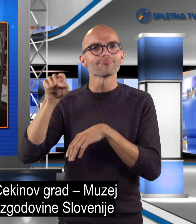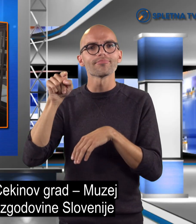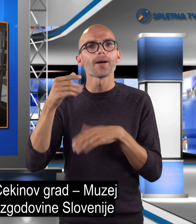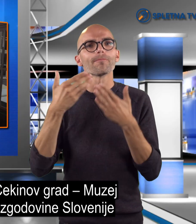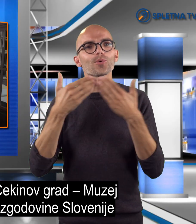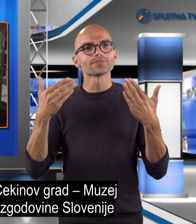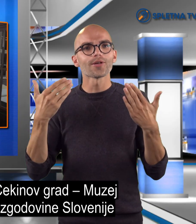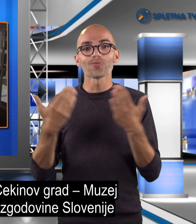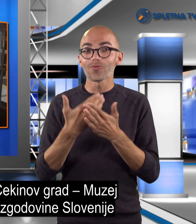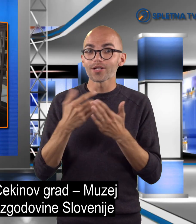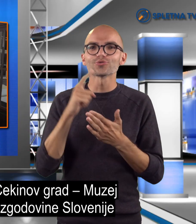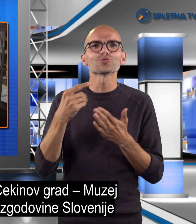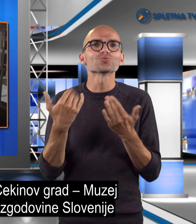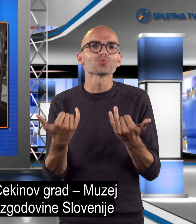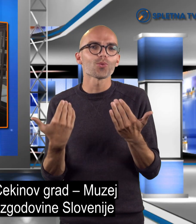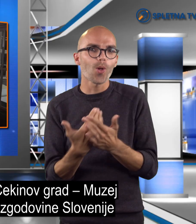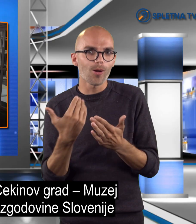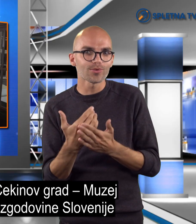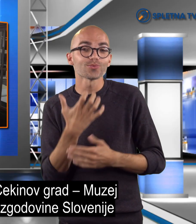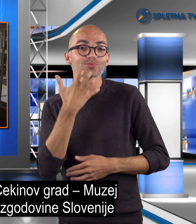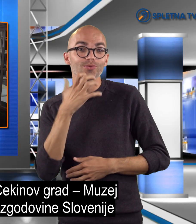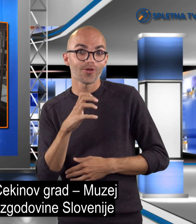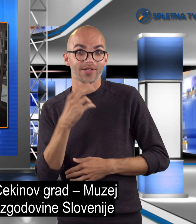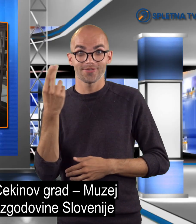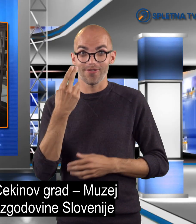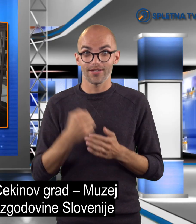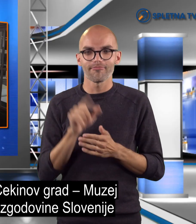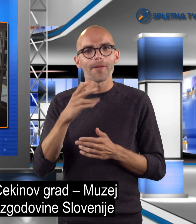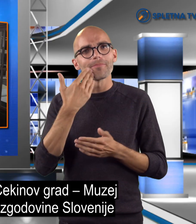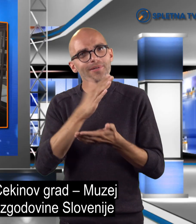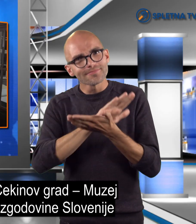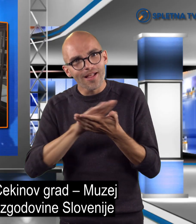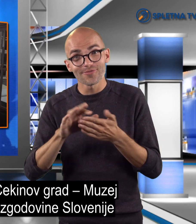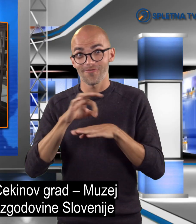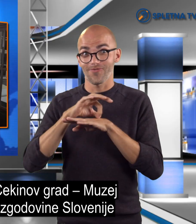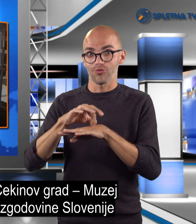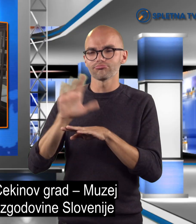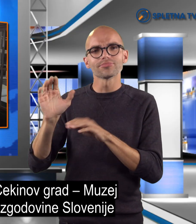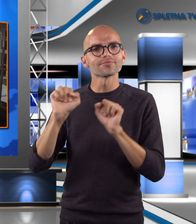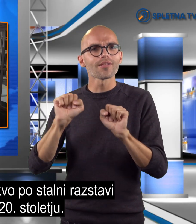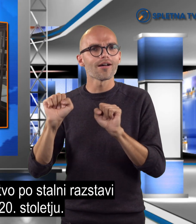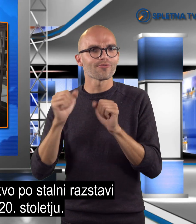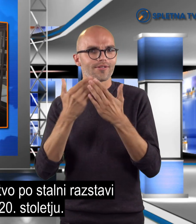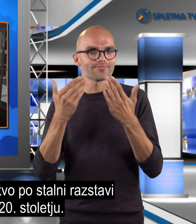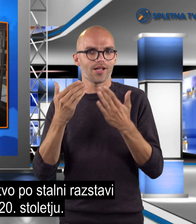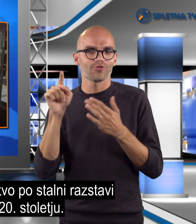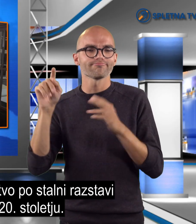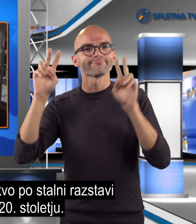v Cekinov grad, Muzej novejše in sodobne zgodovine Slovenije, na brezplačno vodstvo po